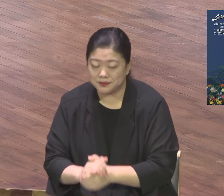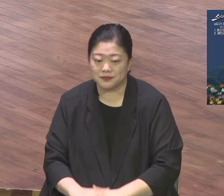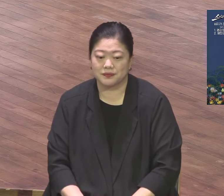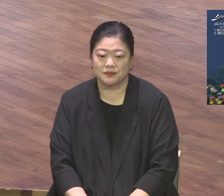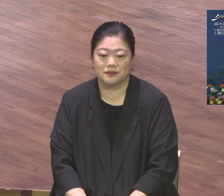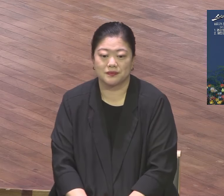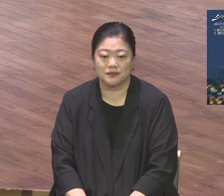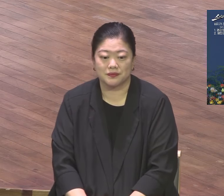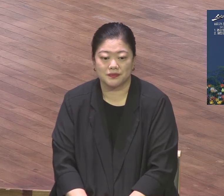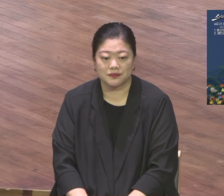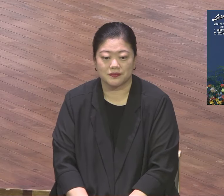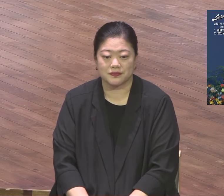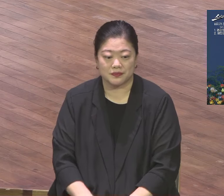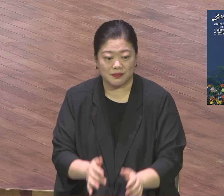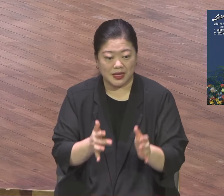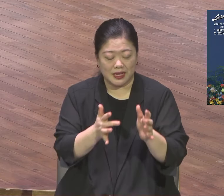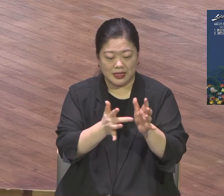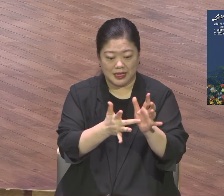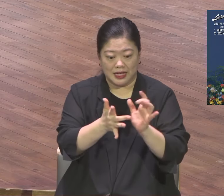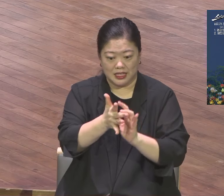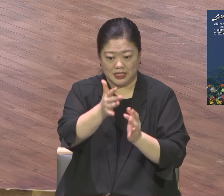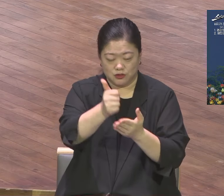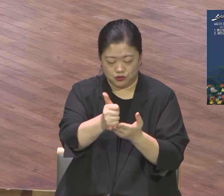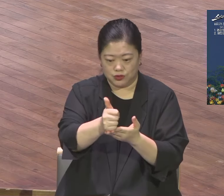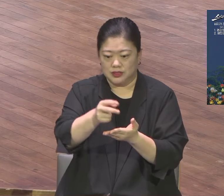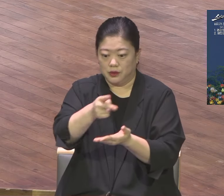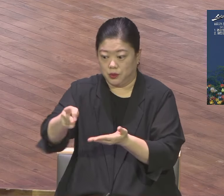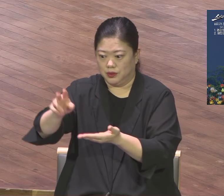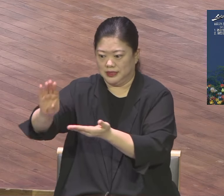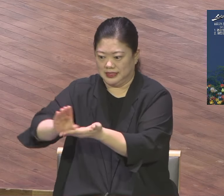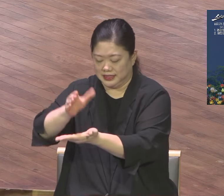예수 그리스도가 내 인생의 반석이심을